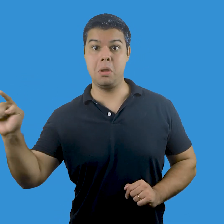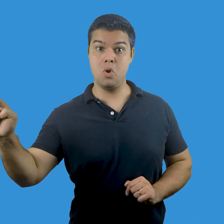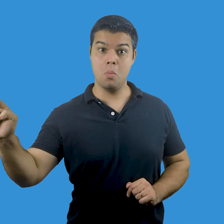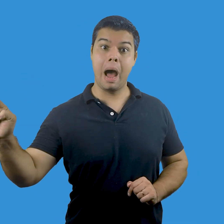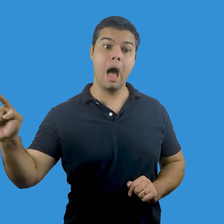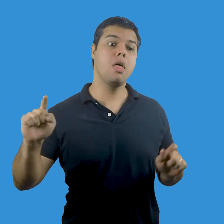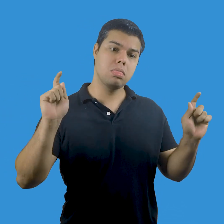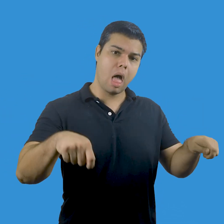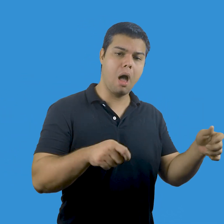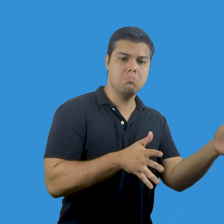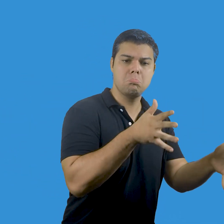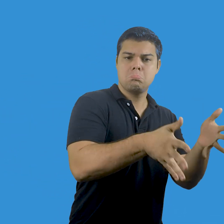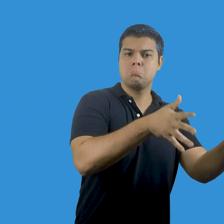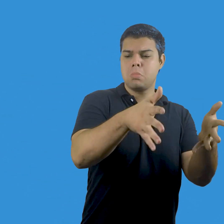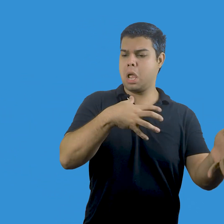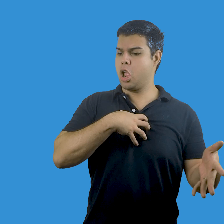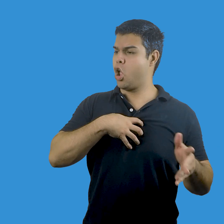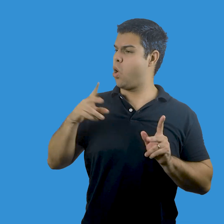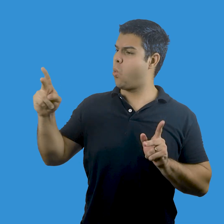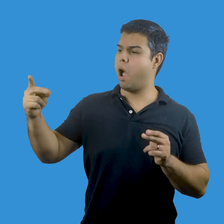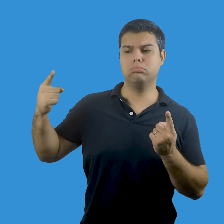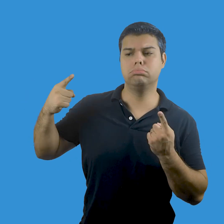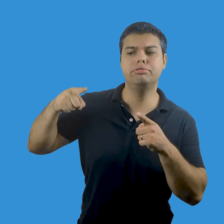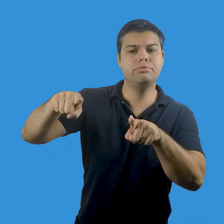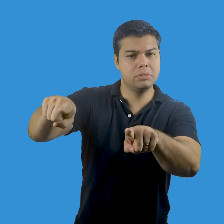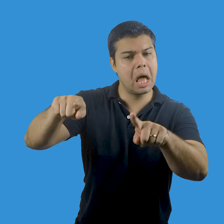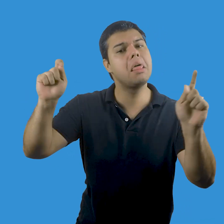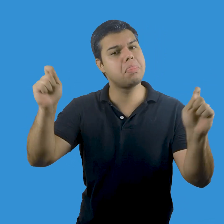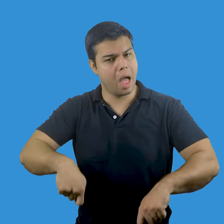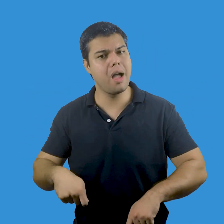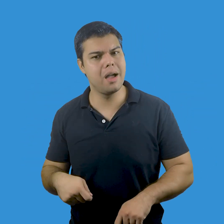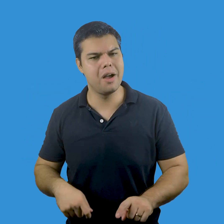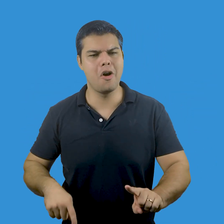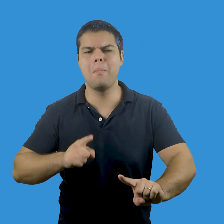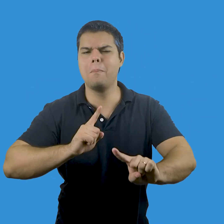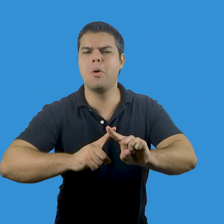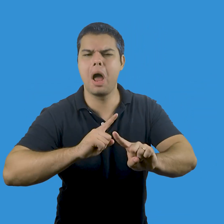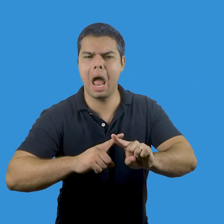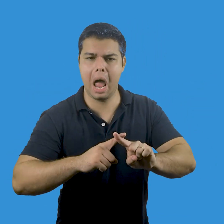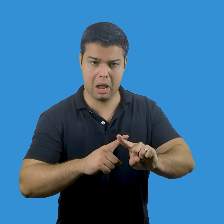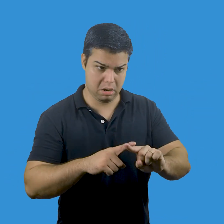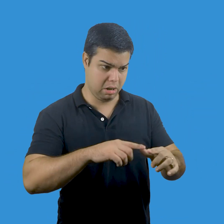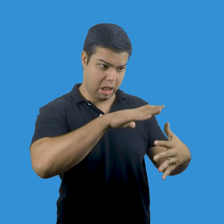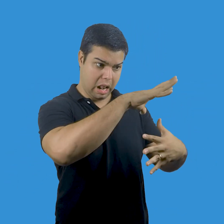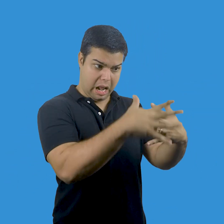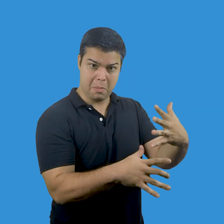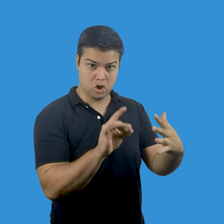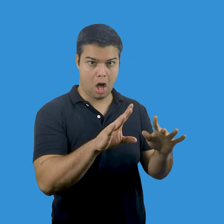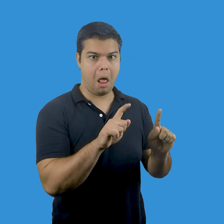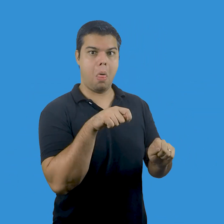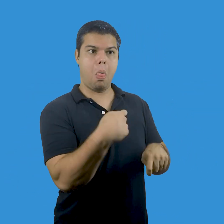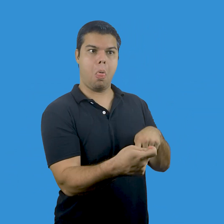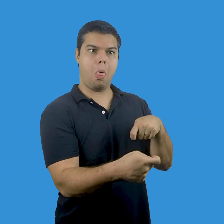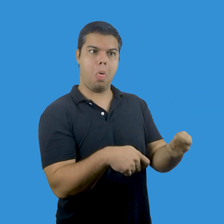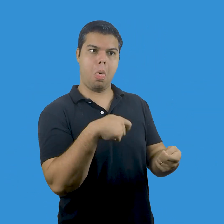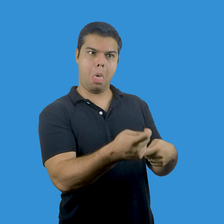mil palavras do português. Isso se explica pelo fato de que Libras não se resume somente aos